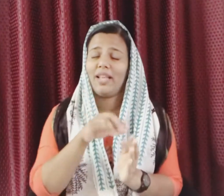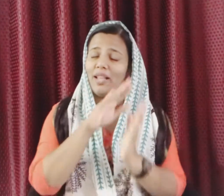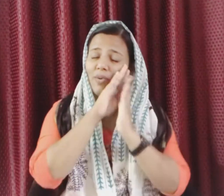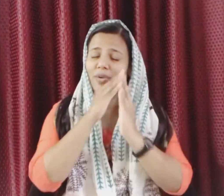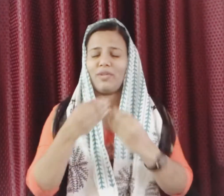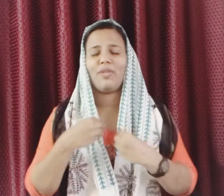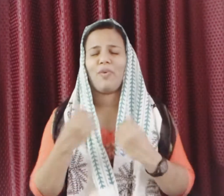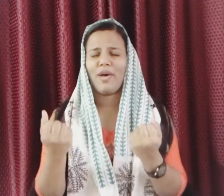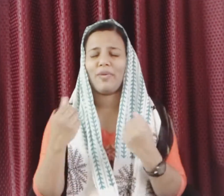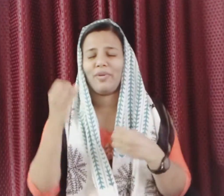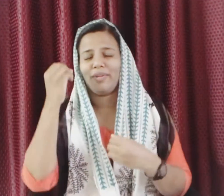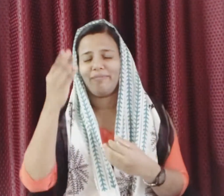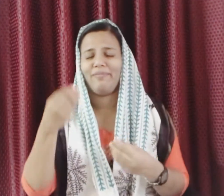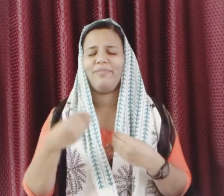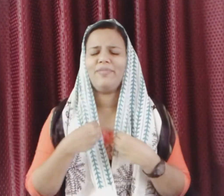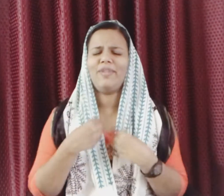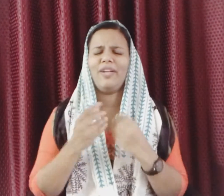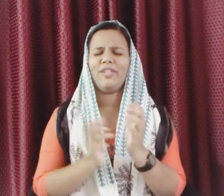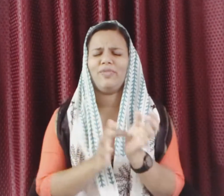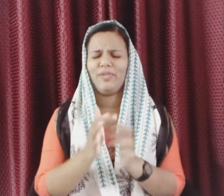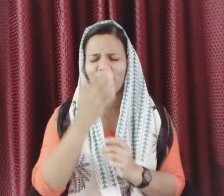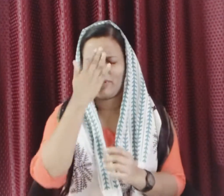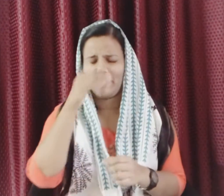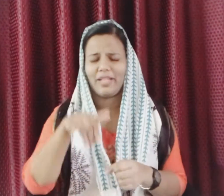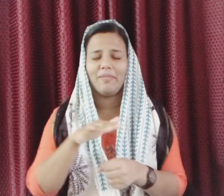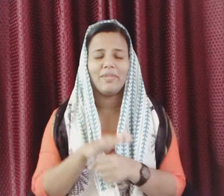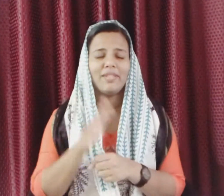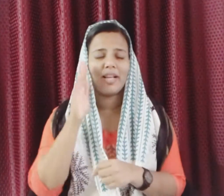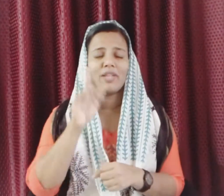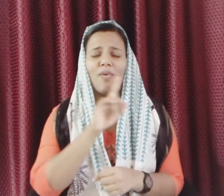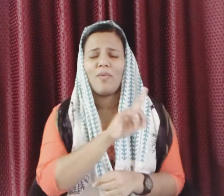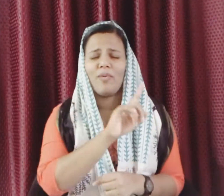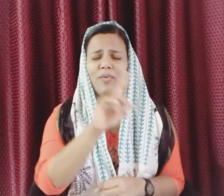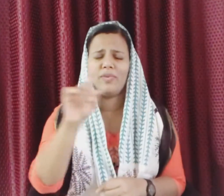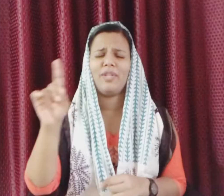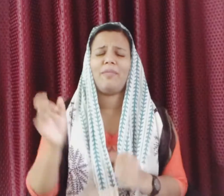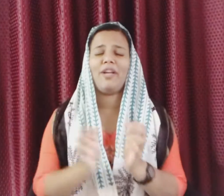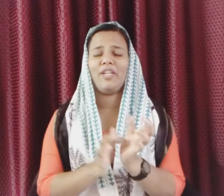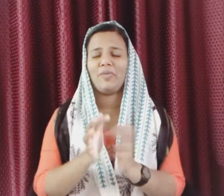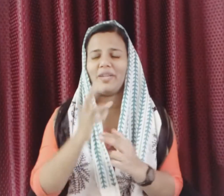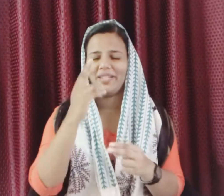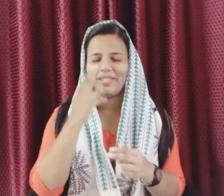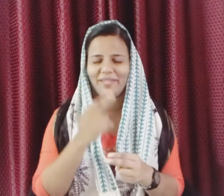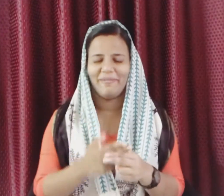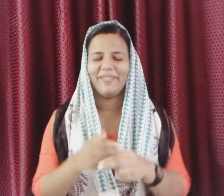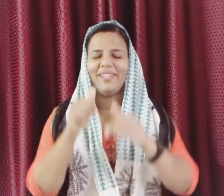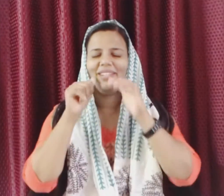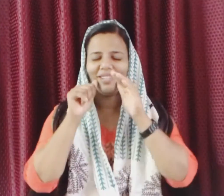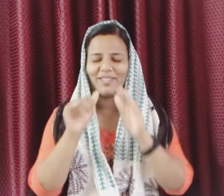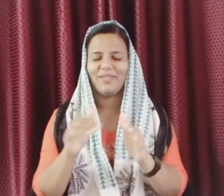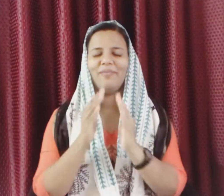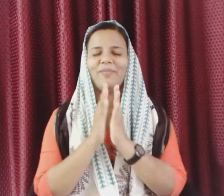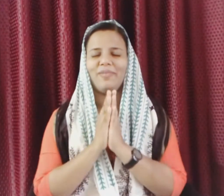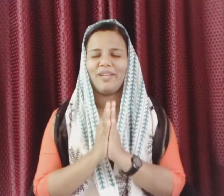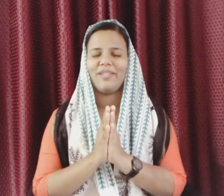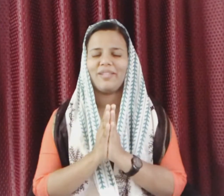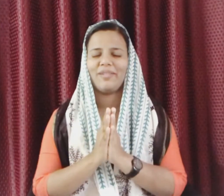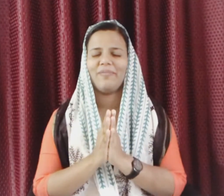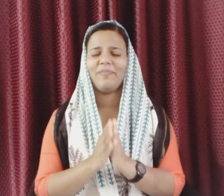സ്തോത്രം. ആരോഗ്യത്തോടെ ഞങ്ങളെ ഉണർത്തിയല്ലോ സ്തോത്രം. അപ്പാ, ഈ പ്രഭാതത്തിൽ ഈ ശബ്ദം കേൾക്കുന്ന ഓരോ മക്കളെയും യേശു ക്രിസ്തുവിൻ്റെ നാമത്തിൽ അനുഗ്രഹിച്ച് പ്രാർത്ഥിക്കുന്ന